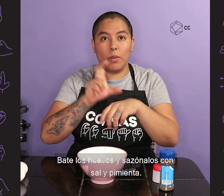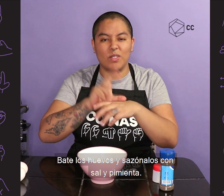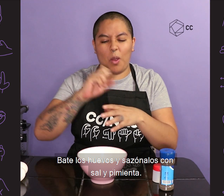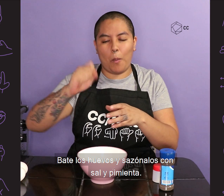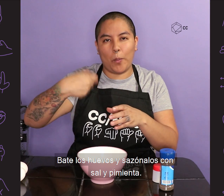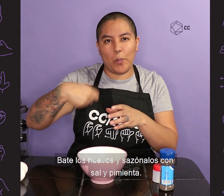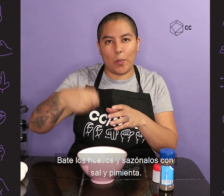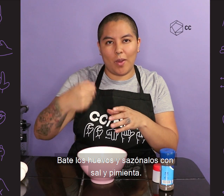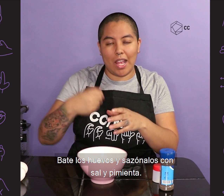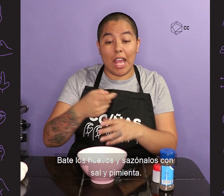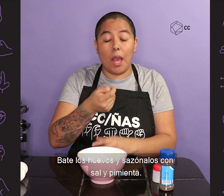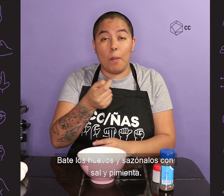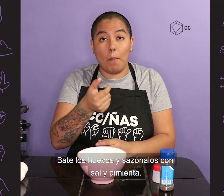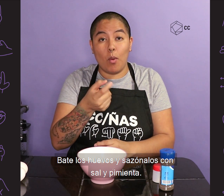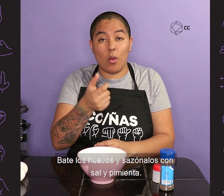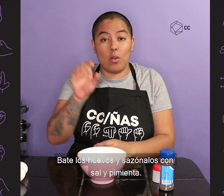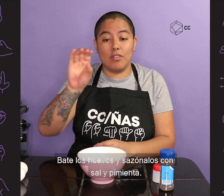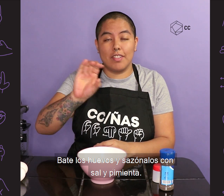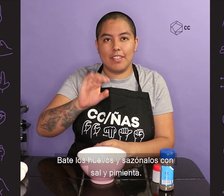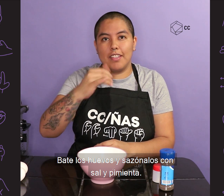bate los huevos y sazónalos con sal y pimienta.